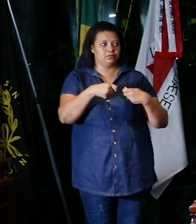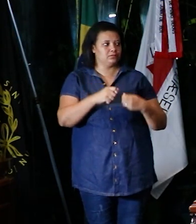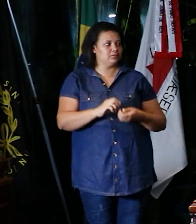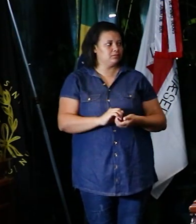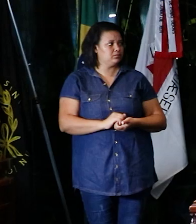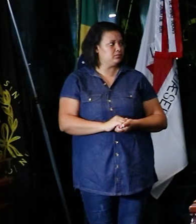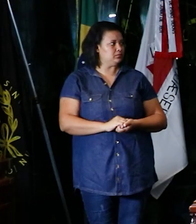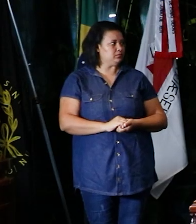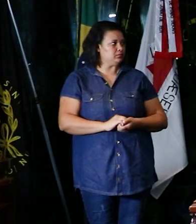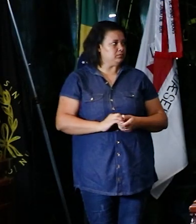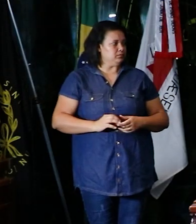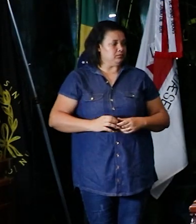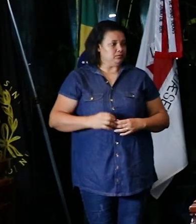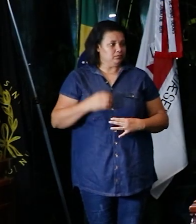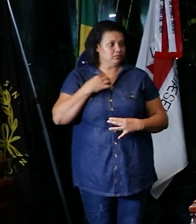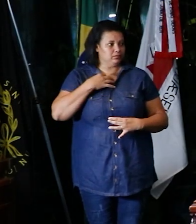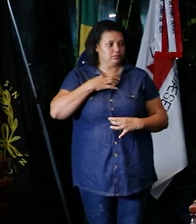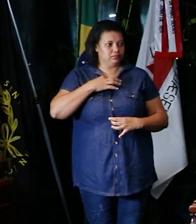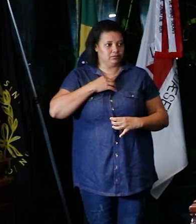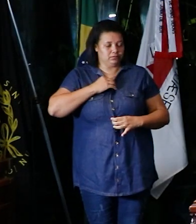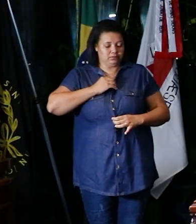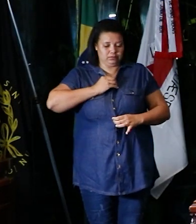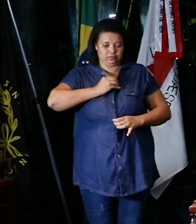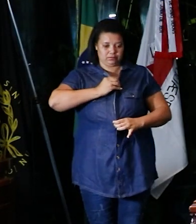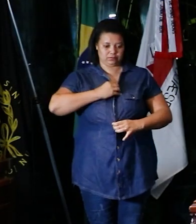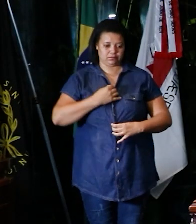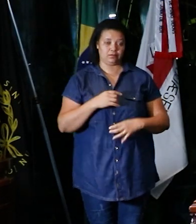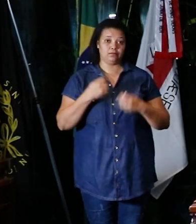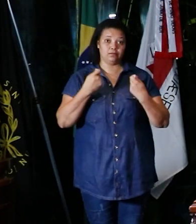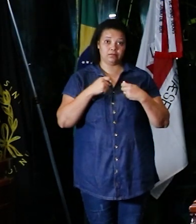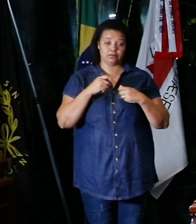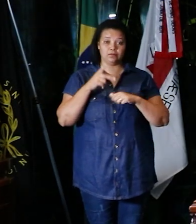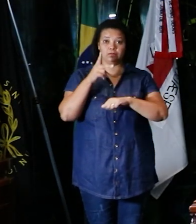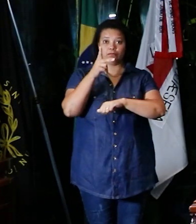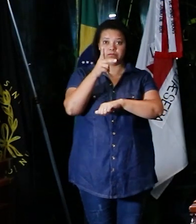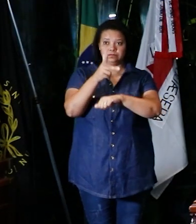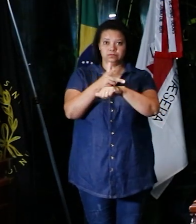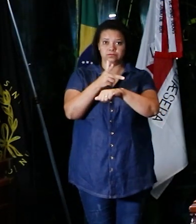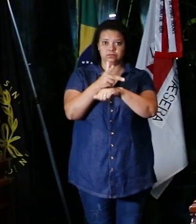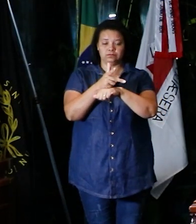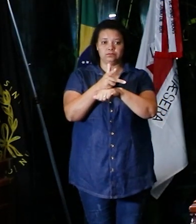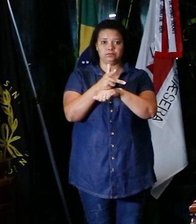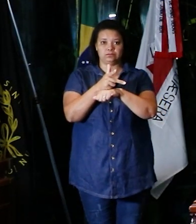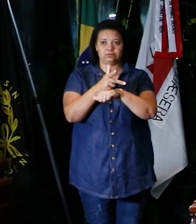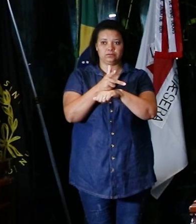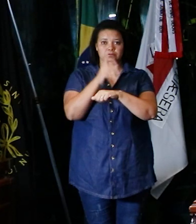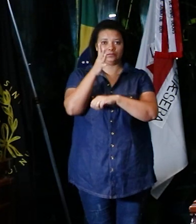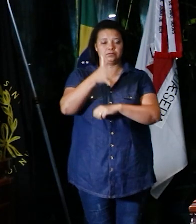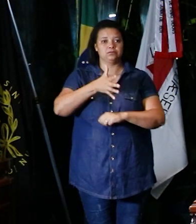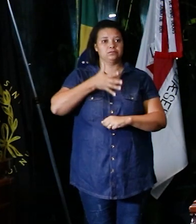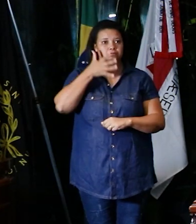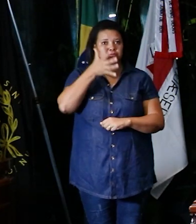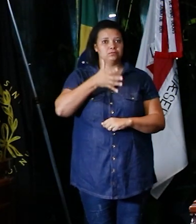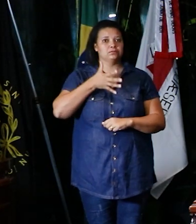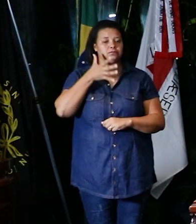um microfone. Ao usar o microfone é necessário porque a palestra está sendo